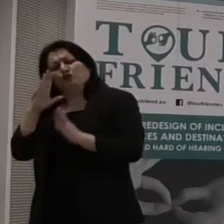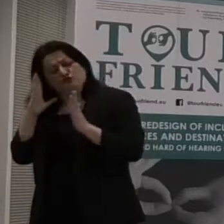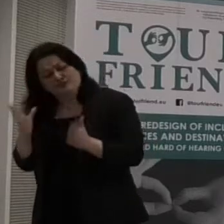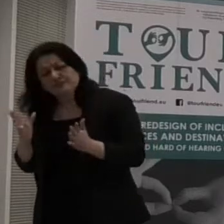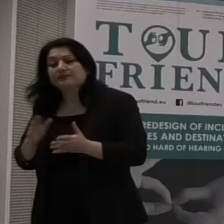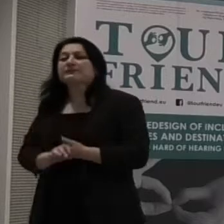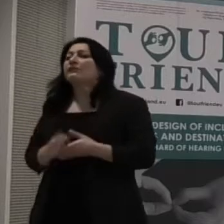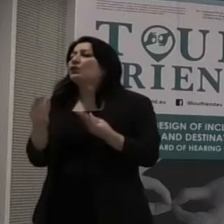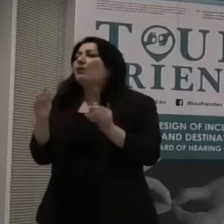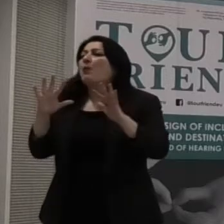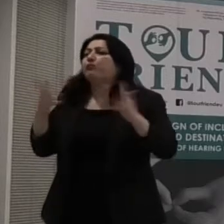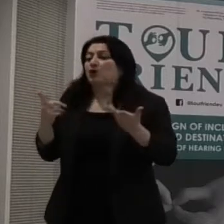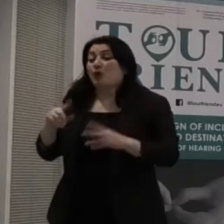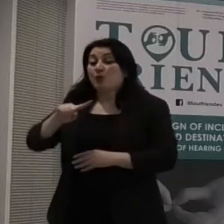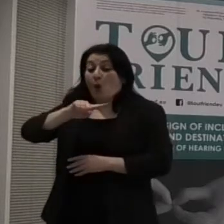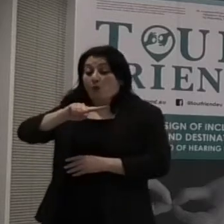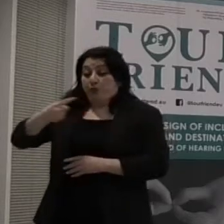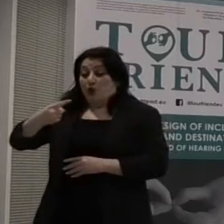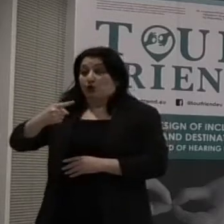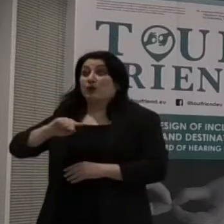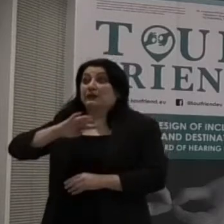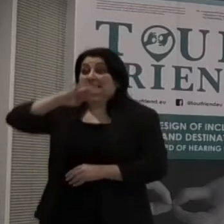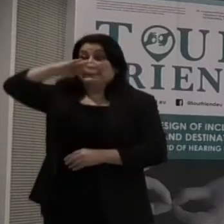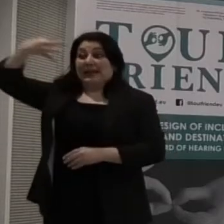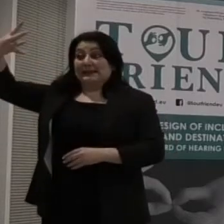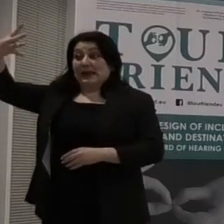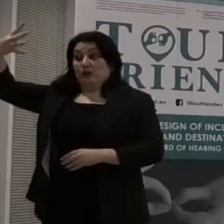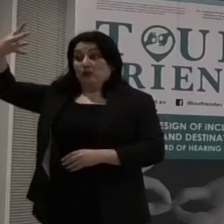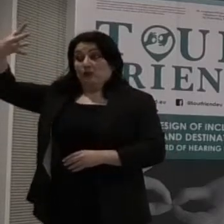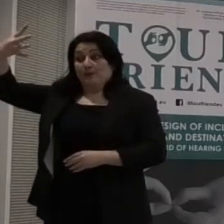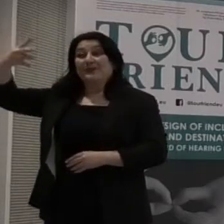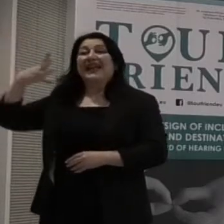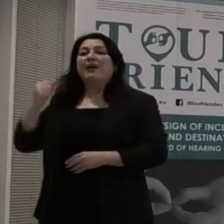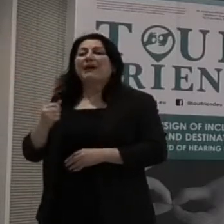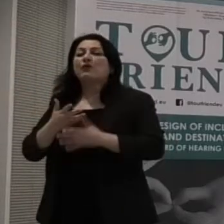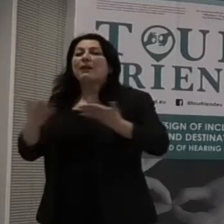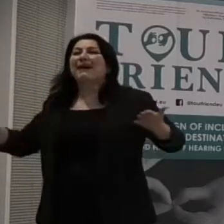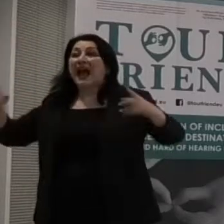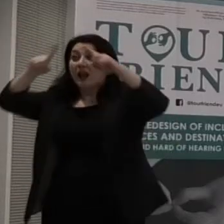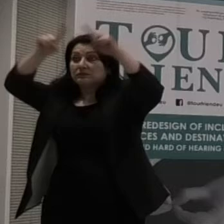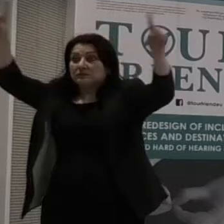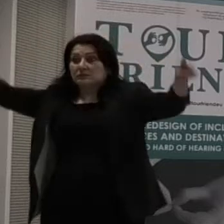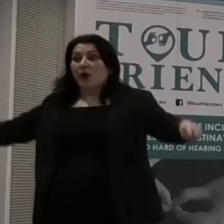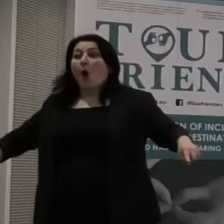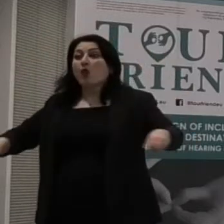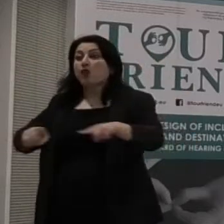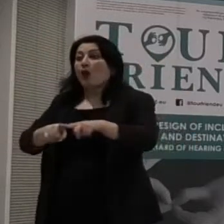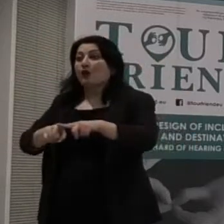Και πώς θα γίνει αυτό? Στον πρώτο και τέταρτο όροφο υπάρχουν μεγάλες οθόνες